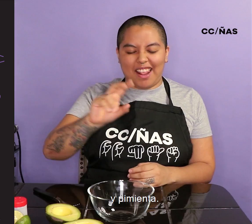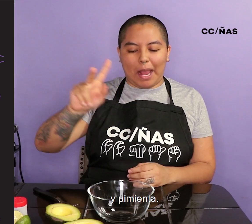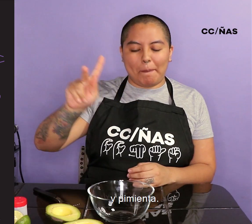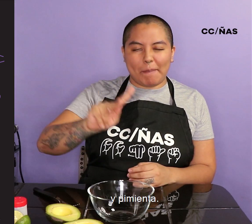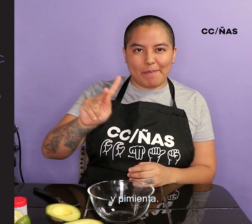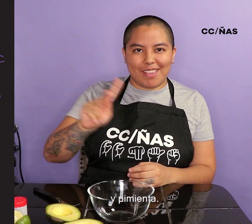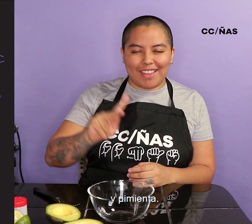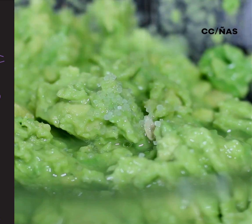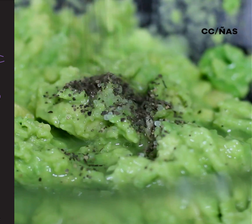y pimienta.